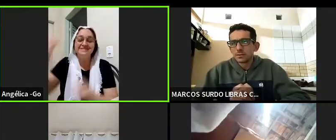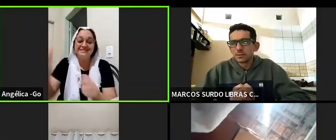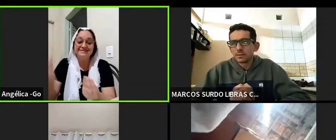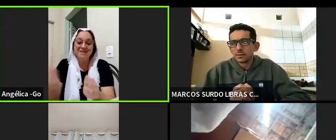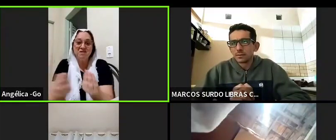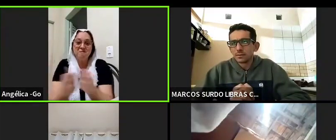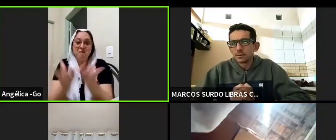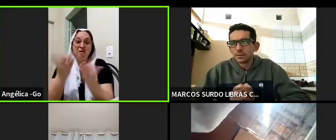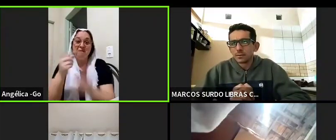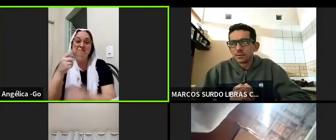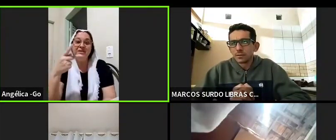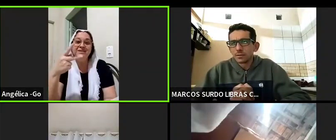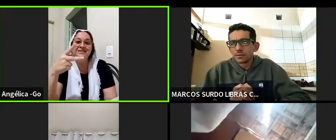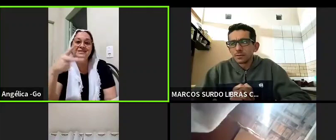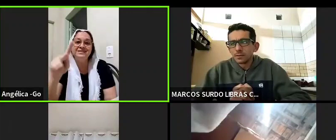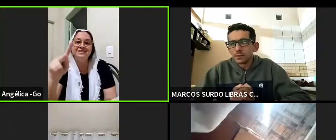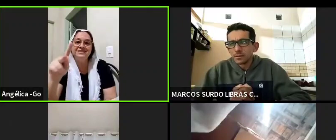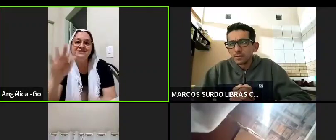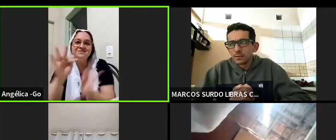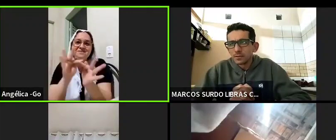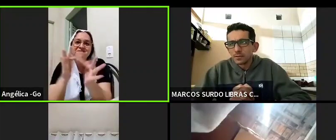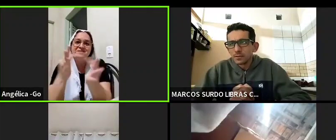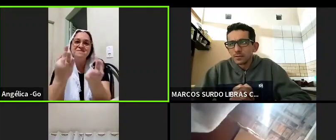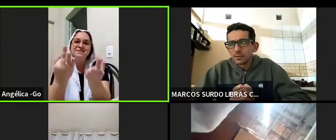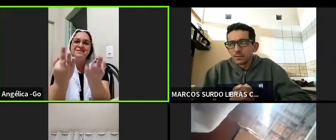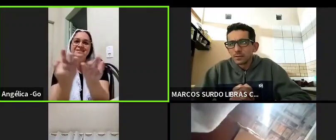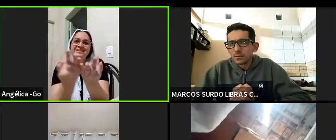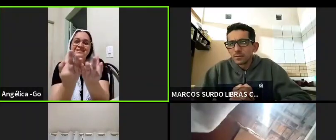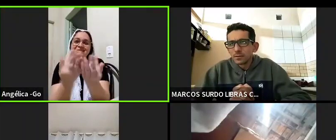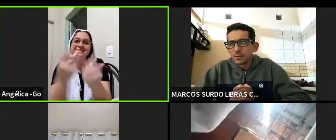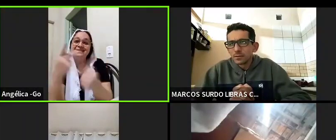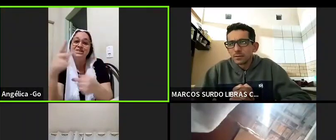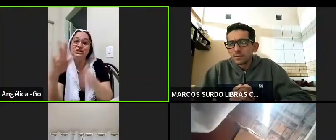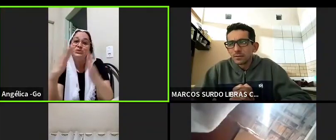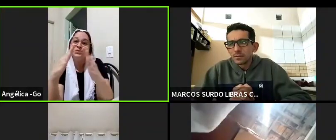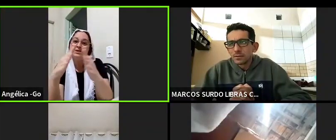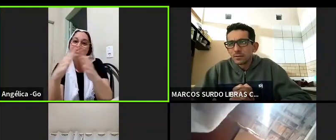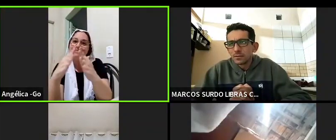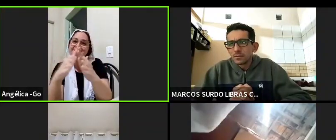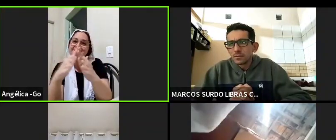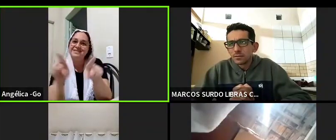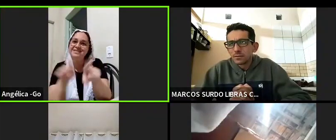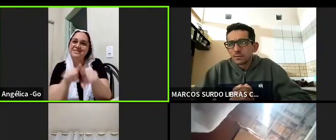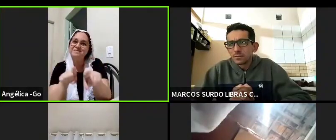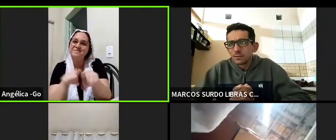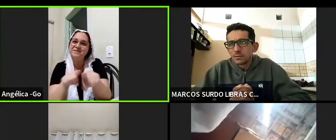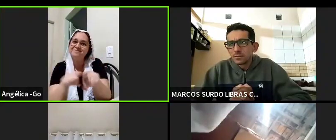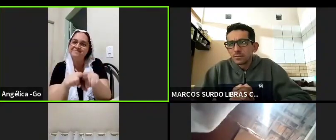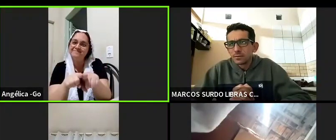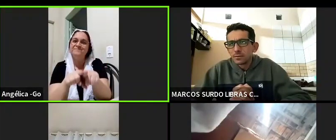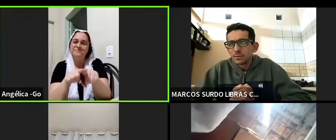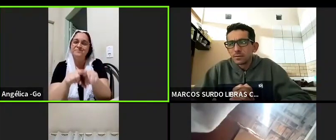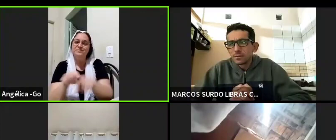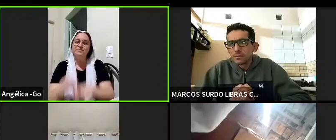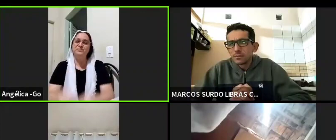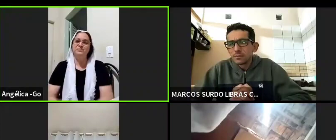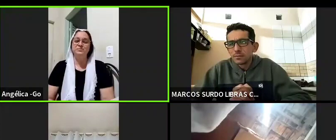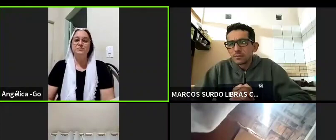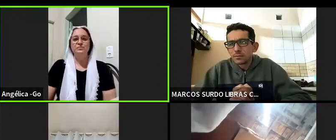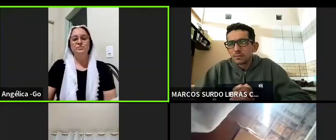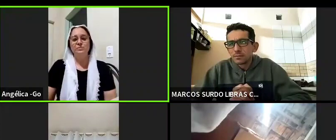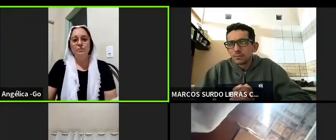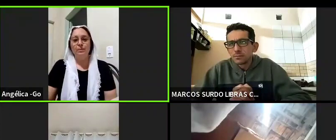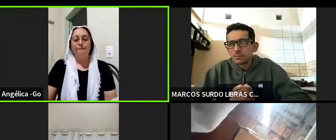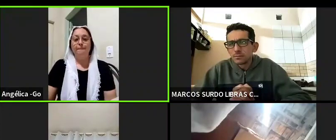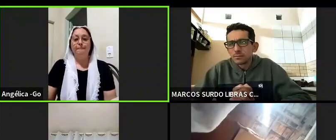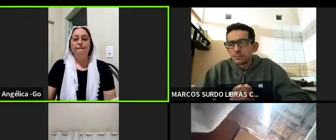operar, aleluia, dizer assim, aleluia, quando o inimigo pensar que ele encontrou as raízes para arrancar essa árvore, ele